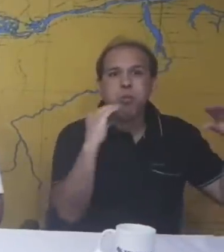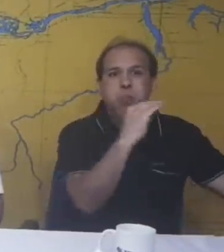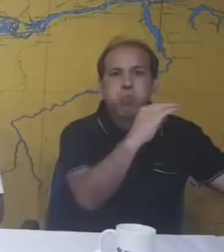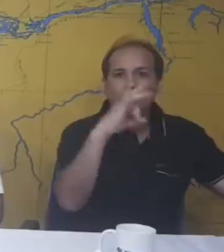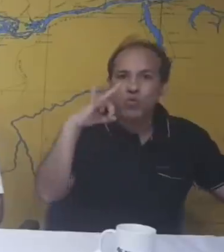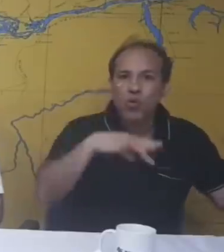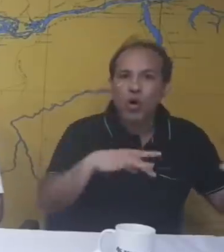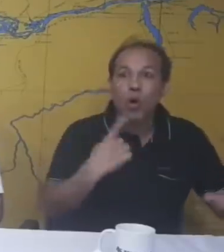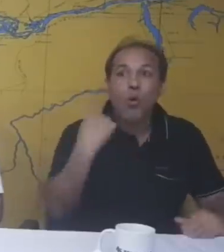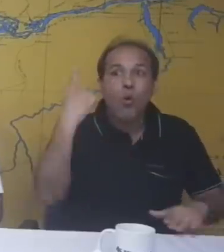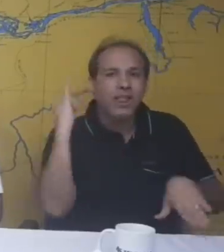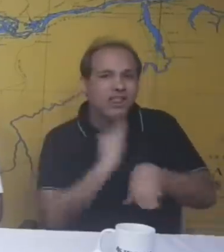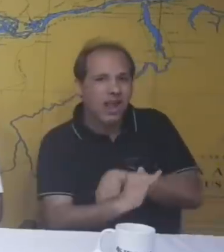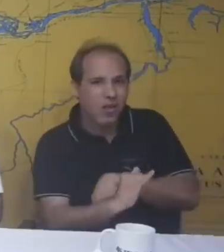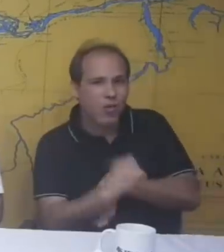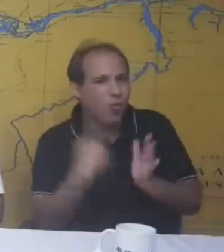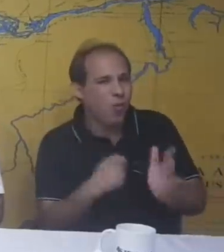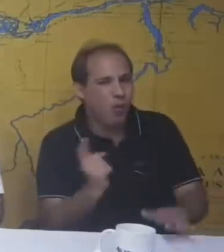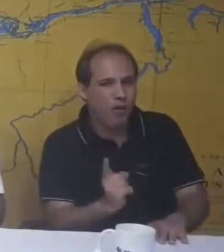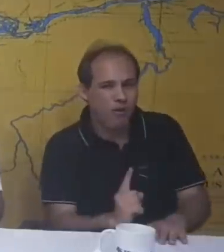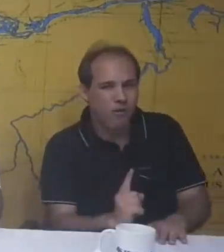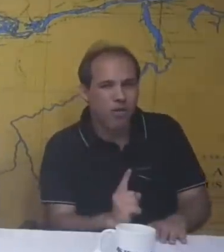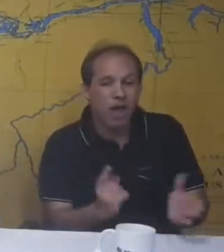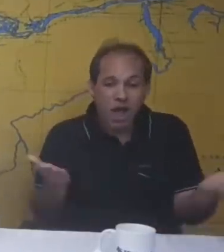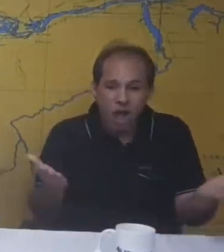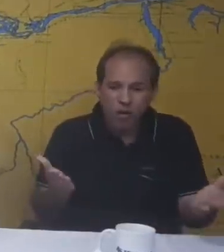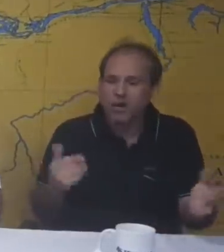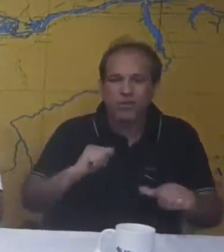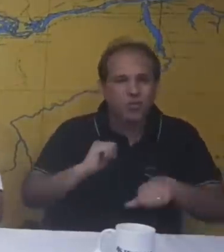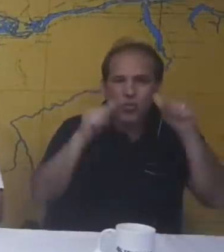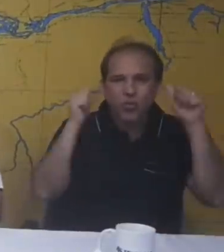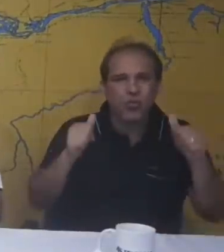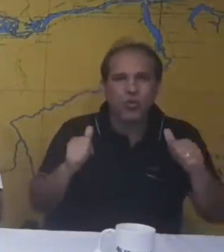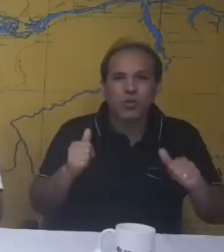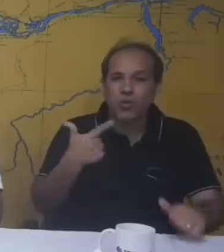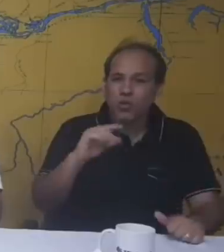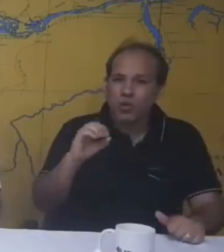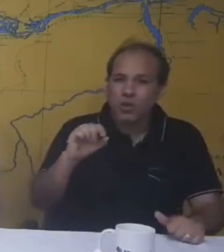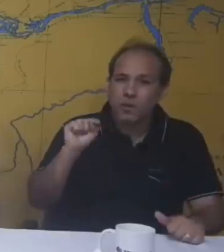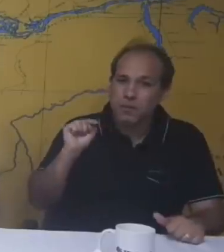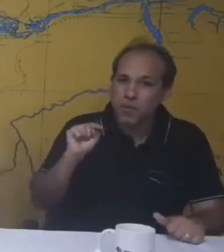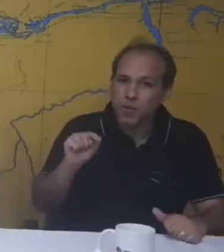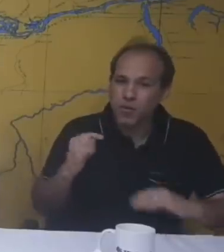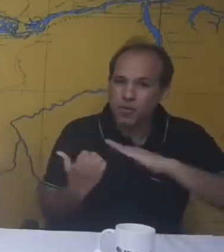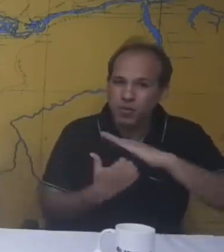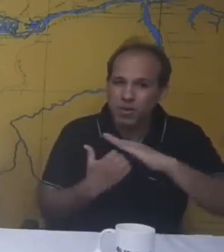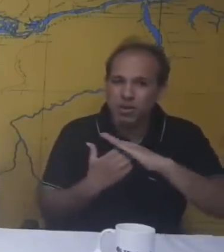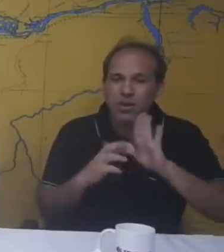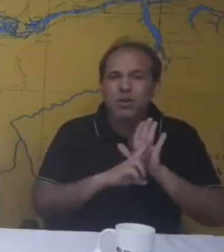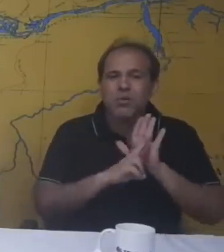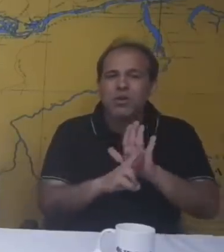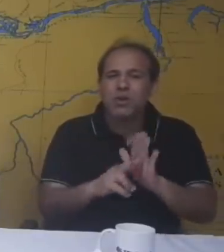e uma não pagou. Hoje, 200 mil empresas, que representam